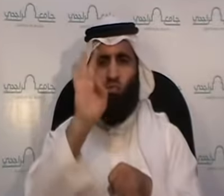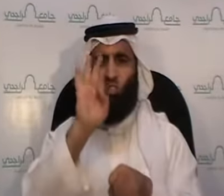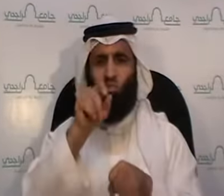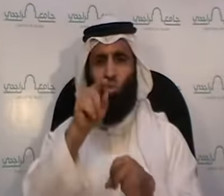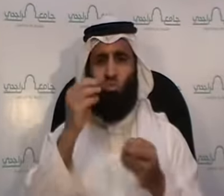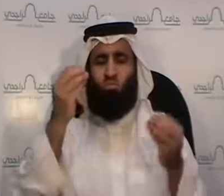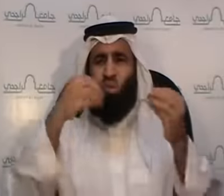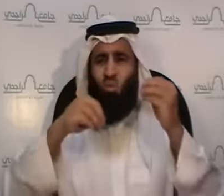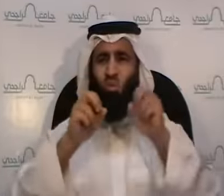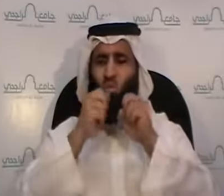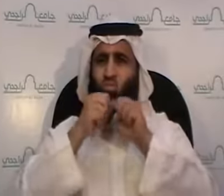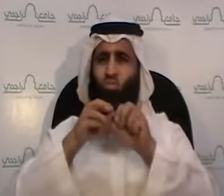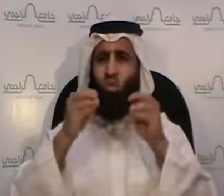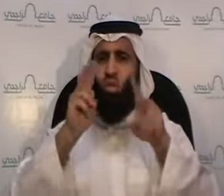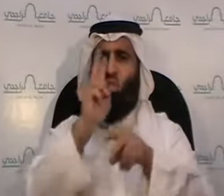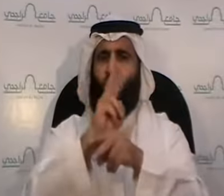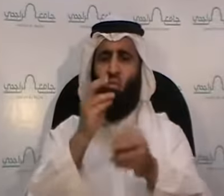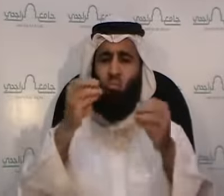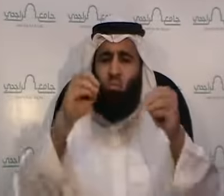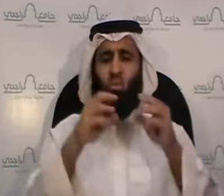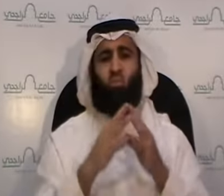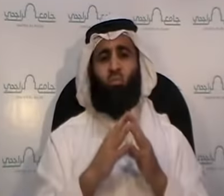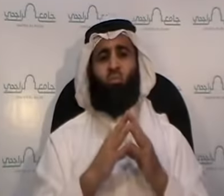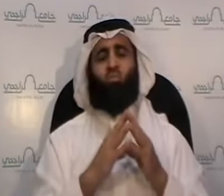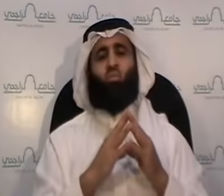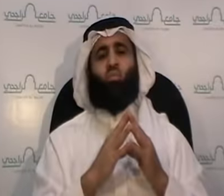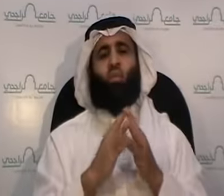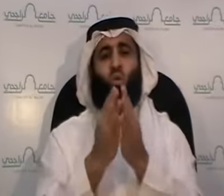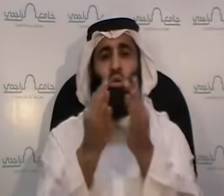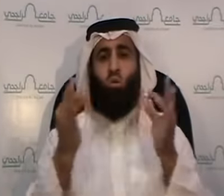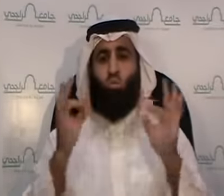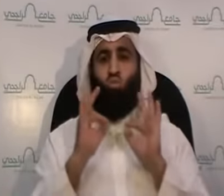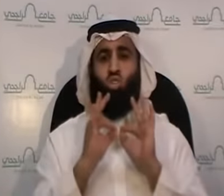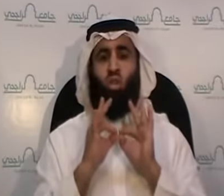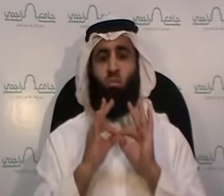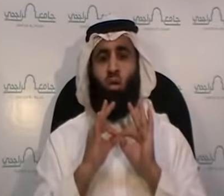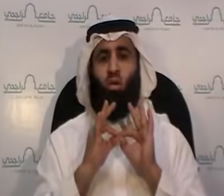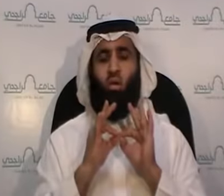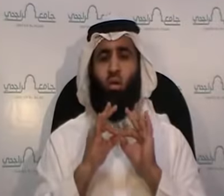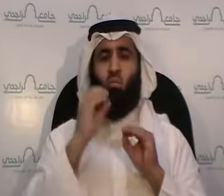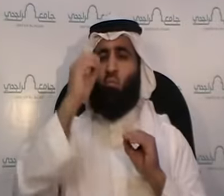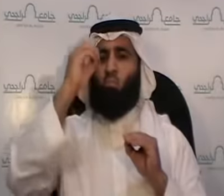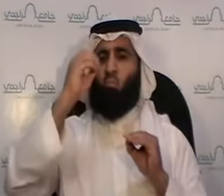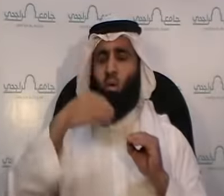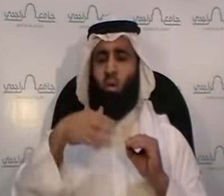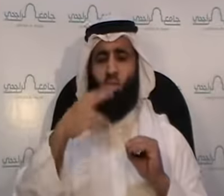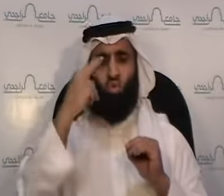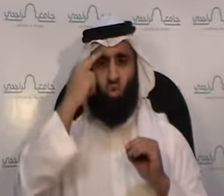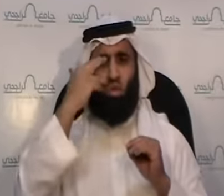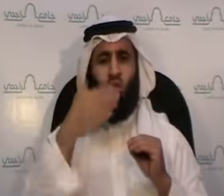النظر في مجتمعنا المبارك بعيداً عن هذه الوسائل، أعني